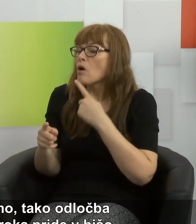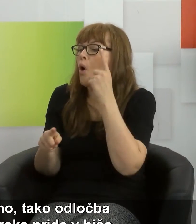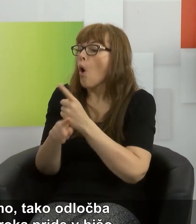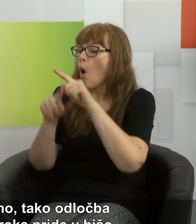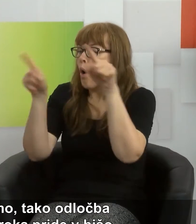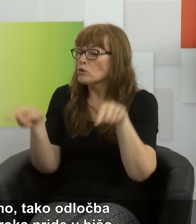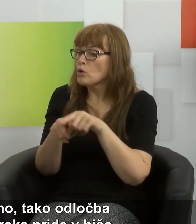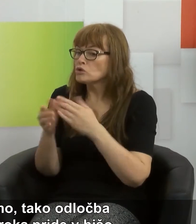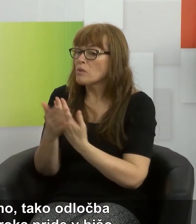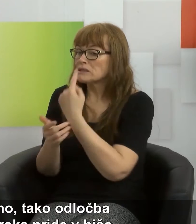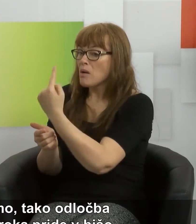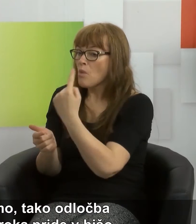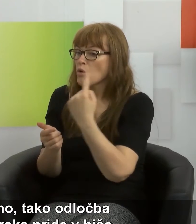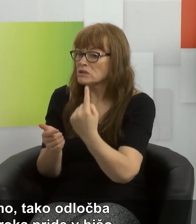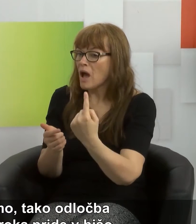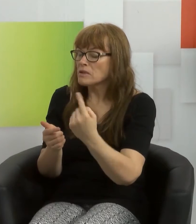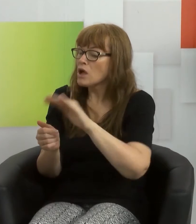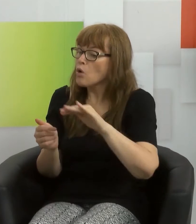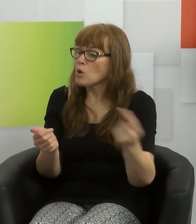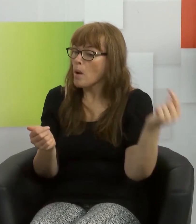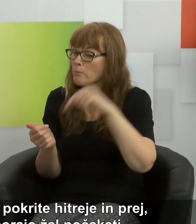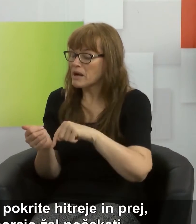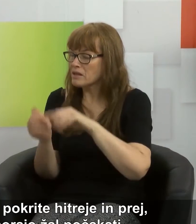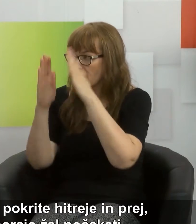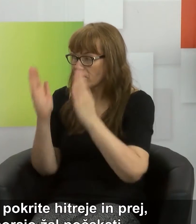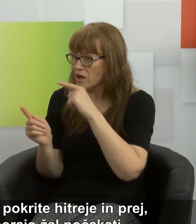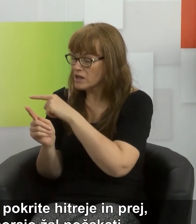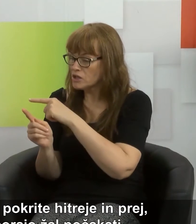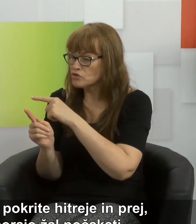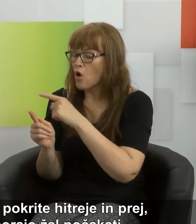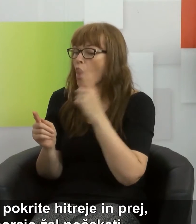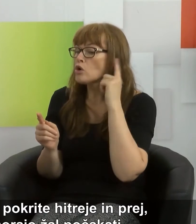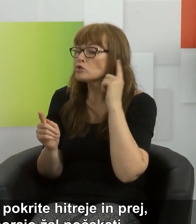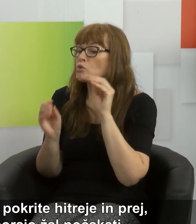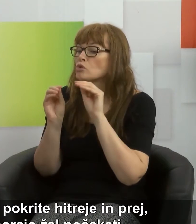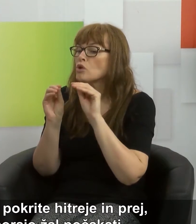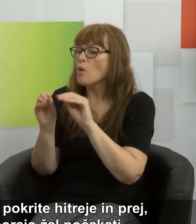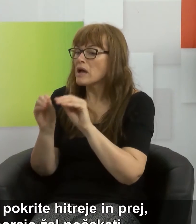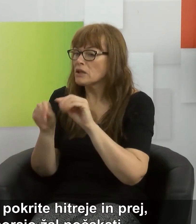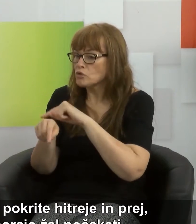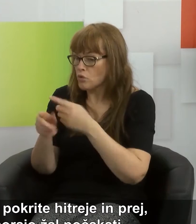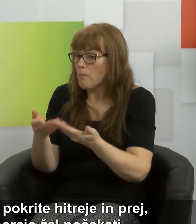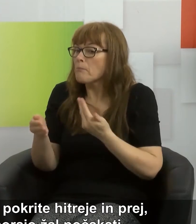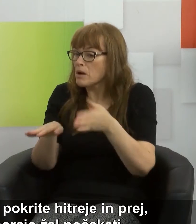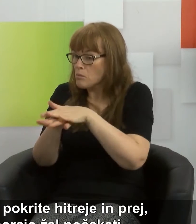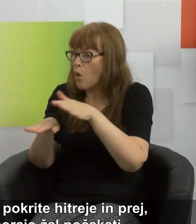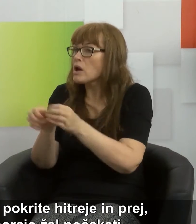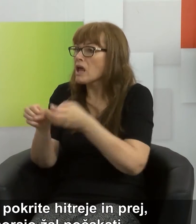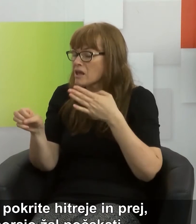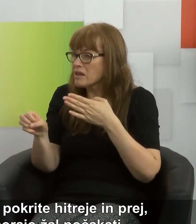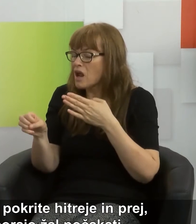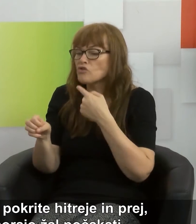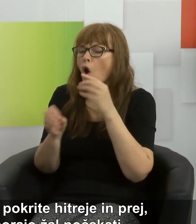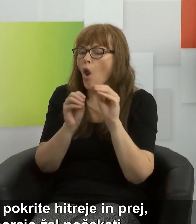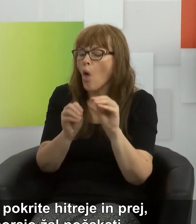odločba za posameznega otroka pride v hišo. Surdopedagoške ure so pokrite hitreje in prej,